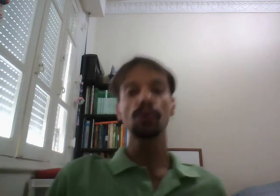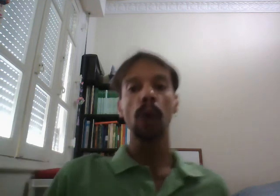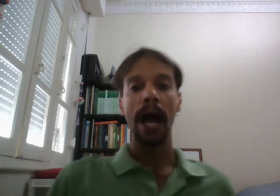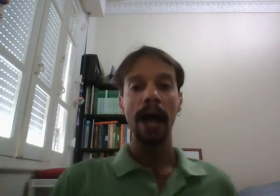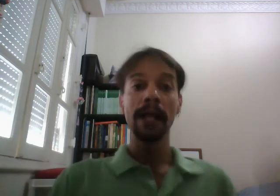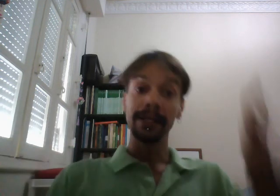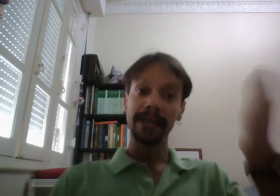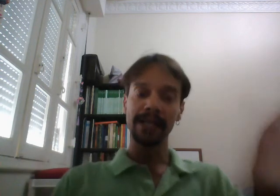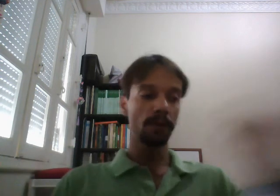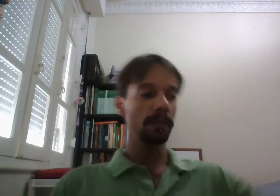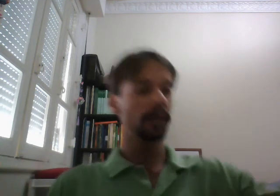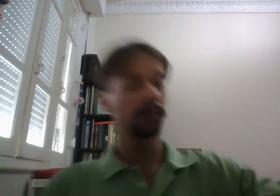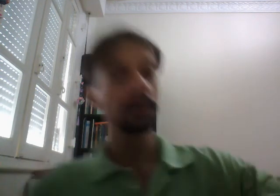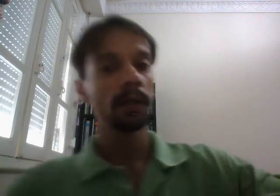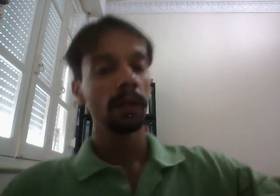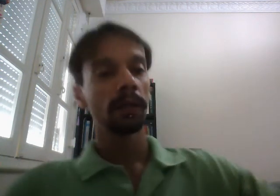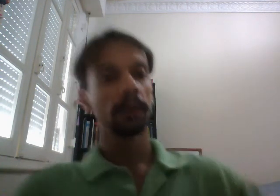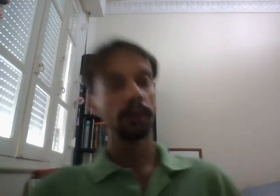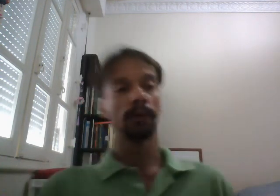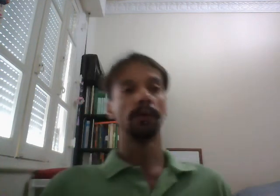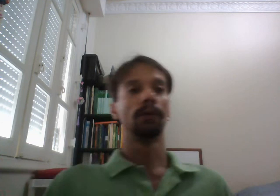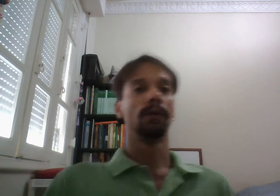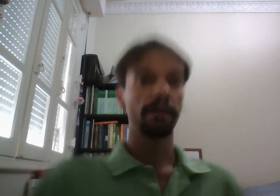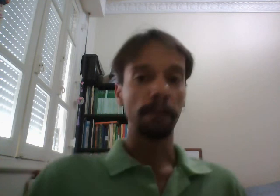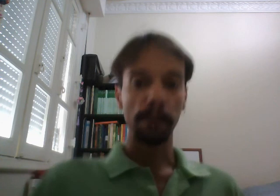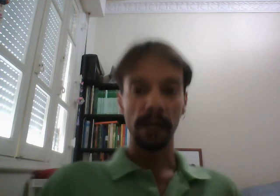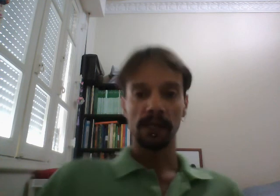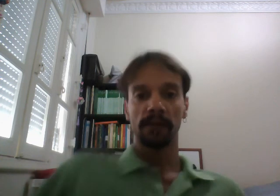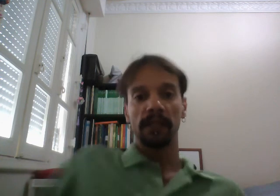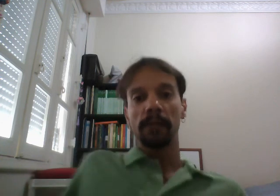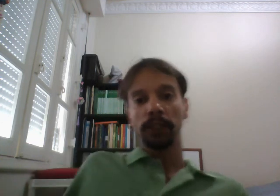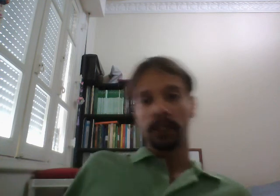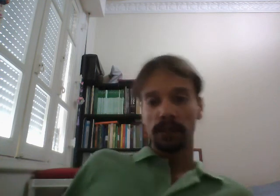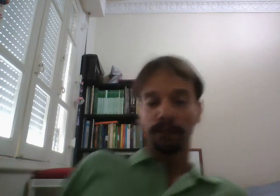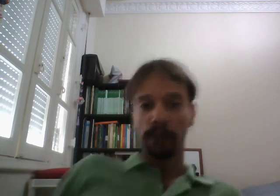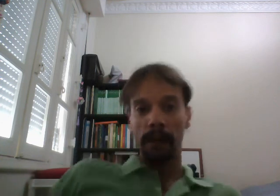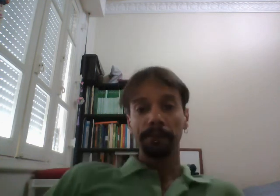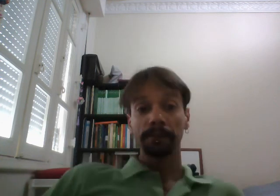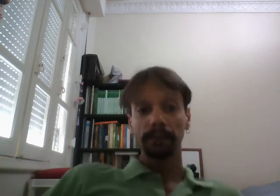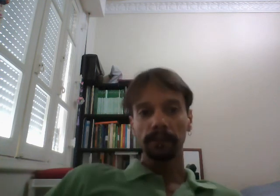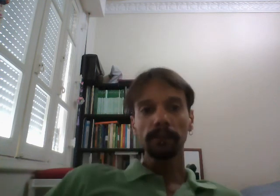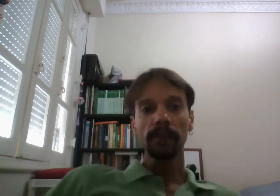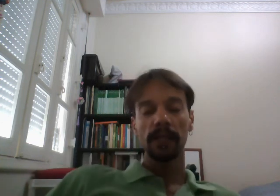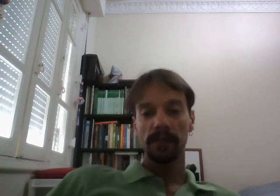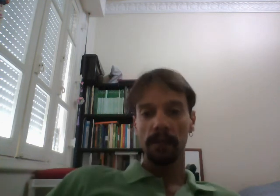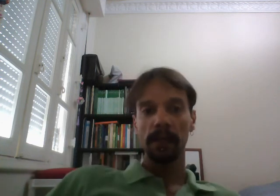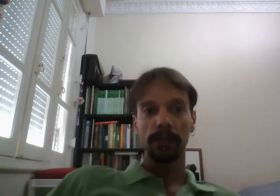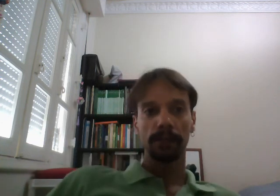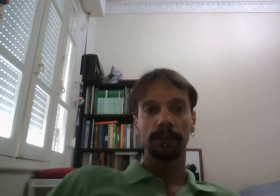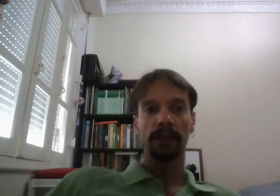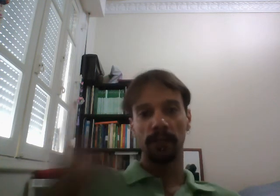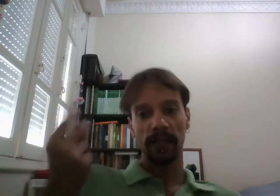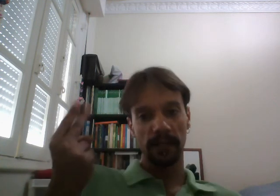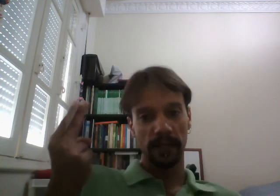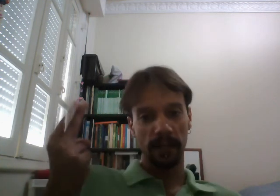isso o A, nesse momento da população, vai ter mais chance de formar semente, devido a esse